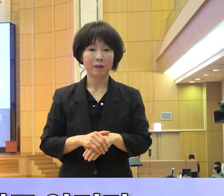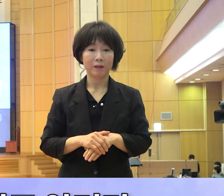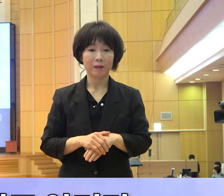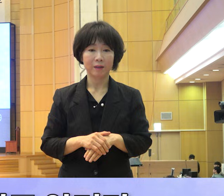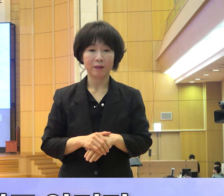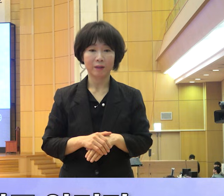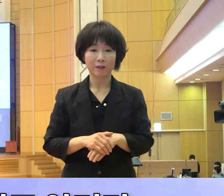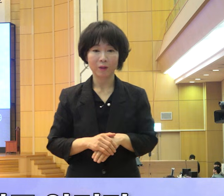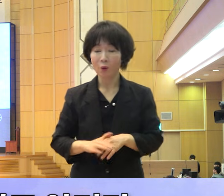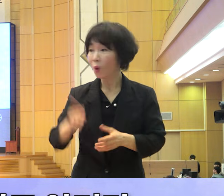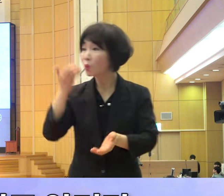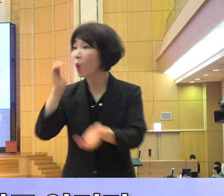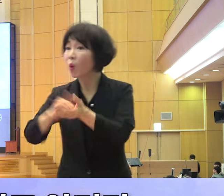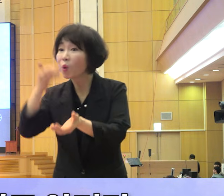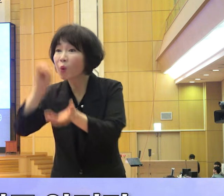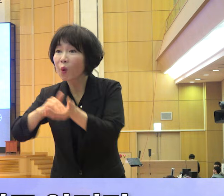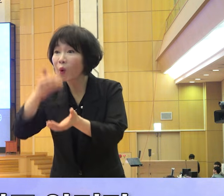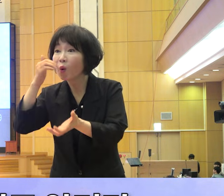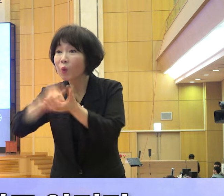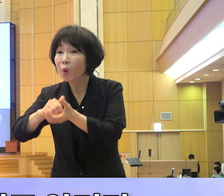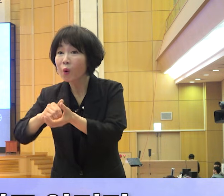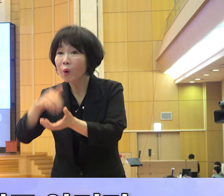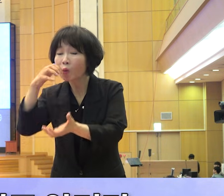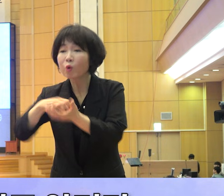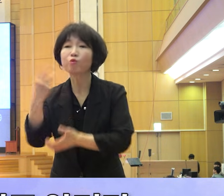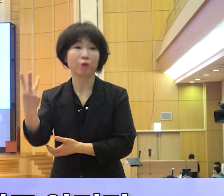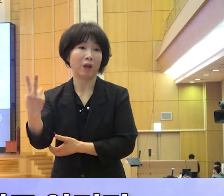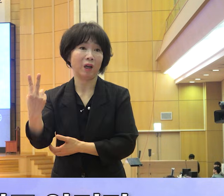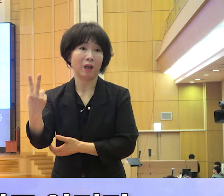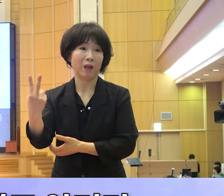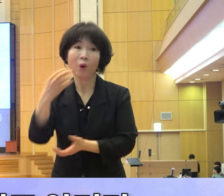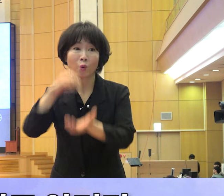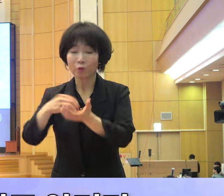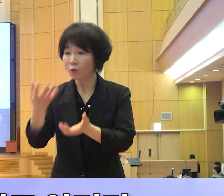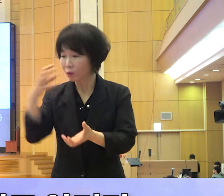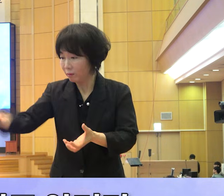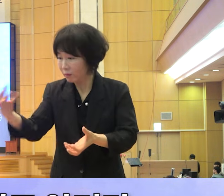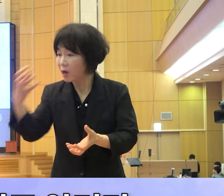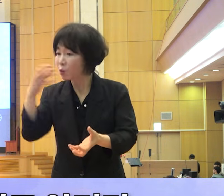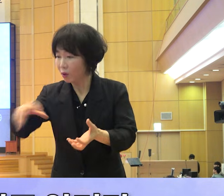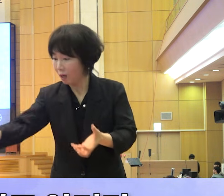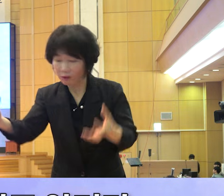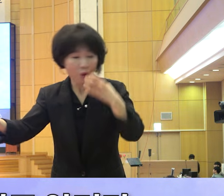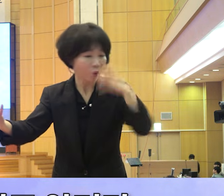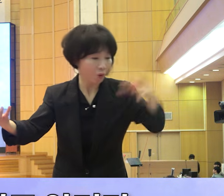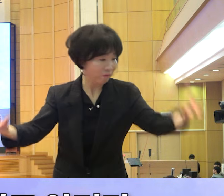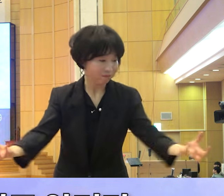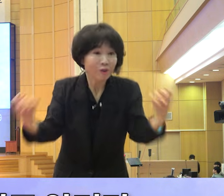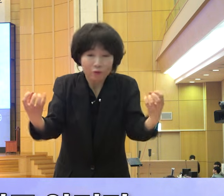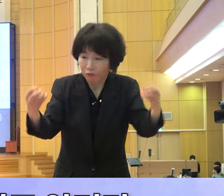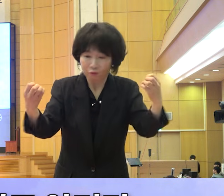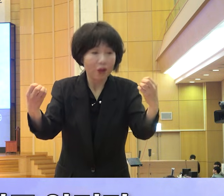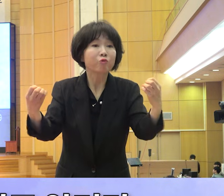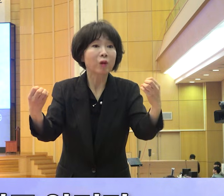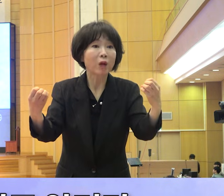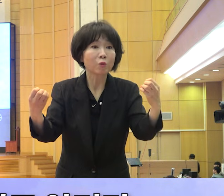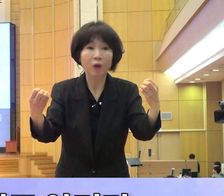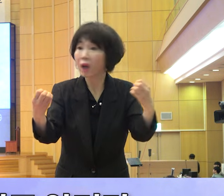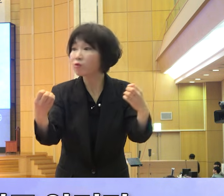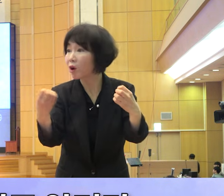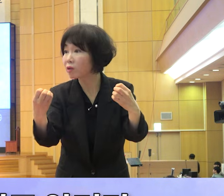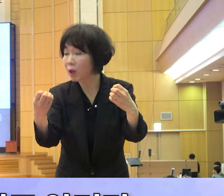저 강가에 가서 돌멩이 2개를 갖다가 과학적으로 아무리 분석해 봐도 돌멩이